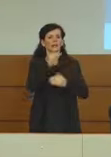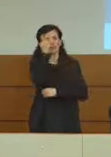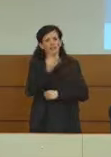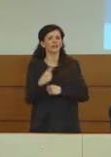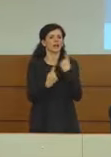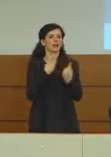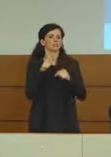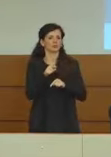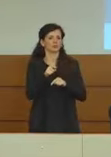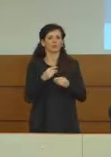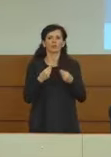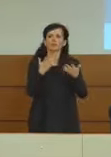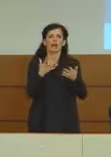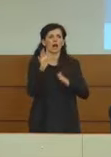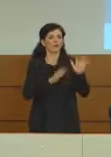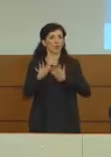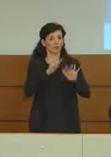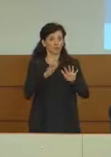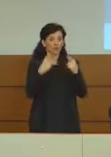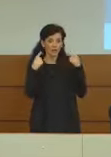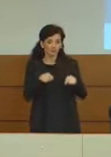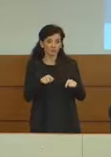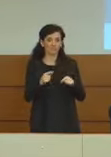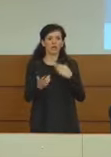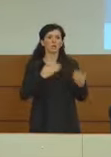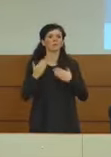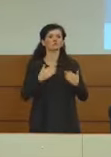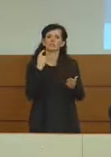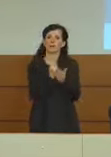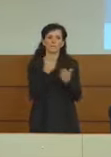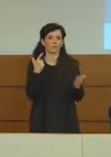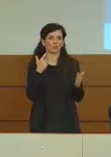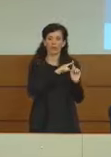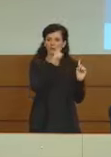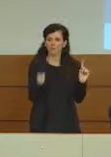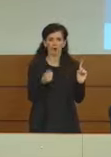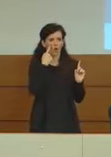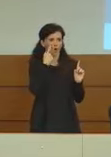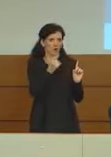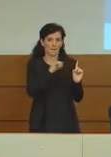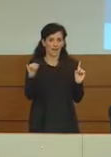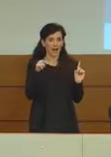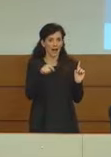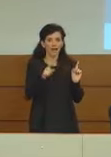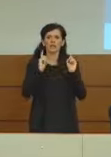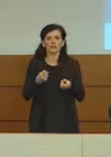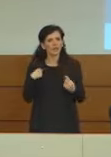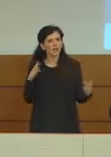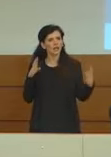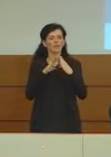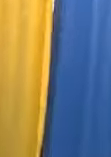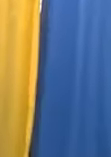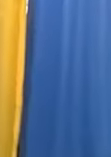è un'emergenza importante, importantissima, mai vista, e la dobbiamo fronteggiare col massimo livello